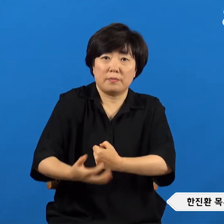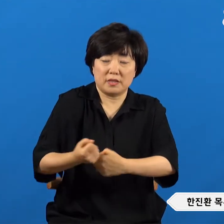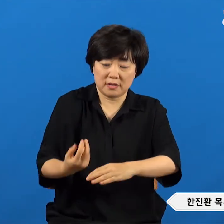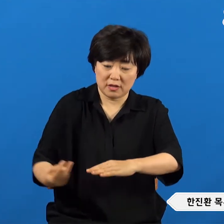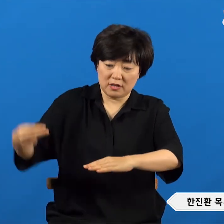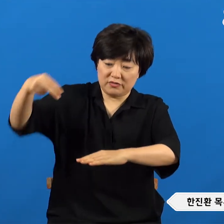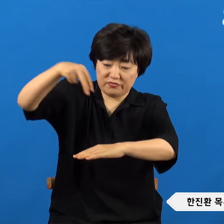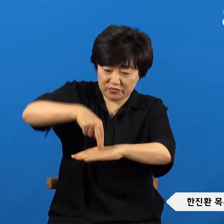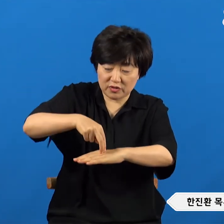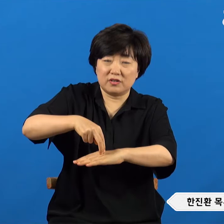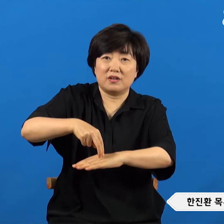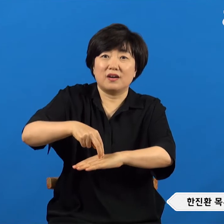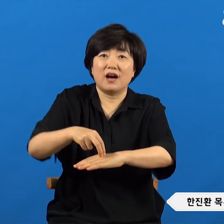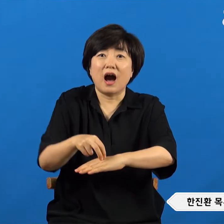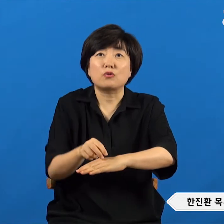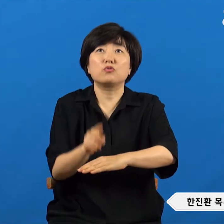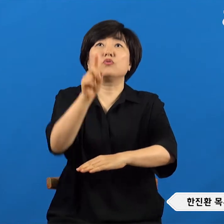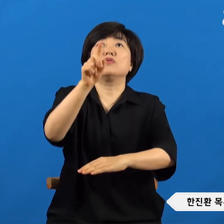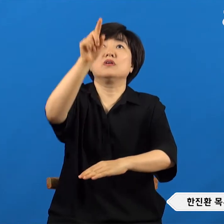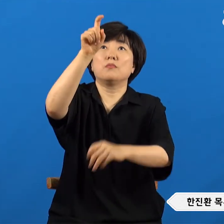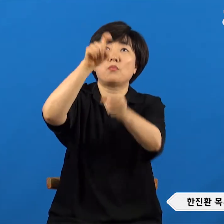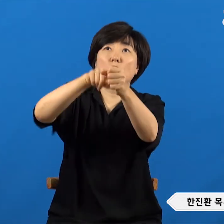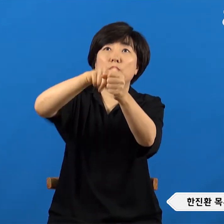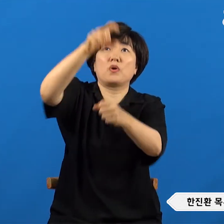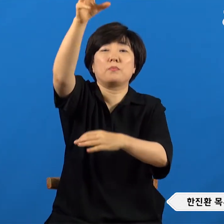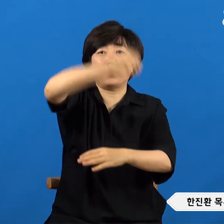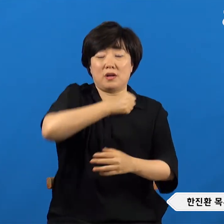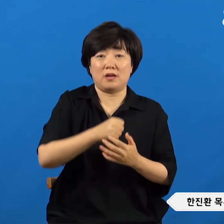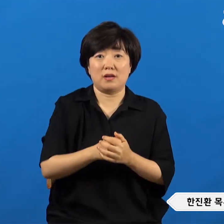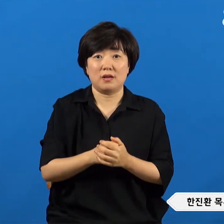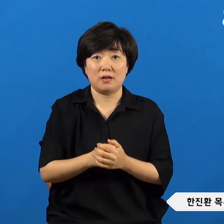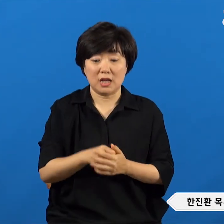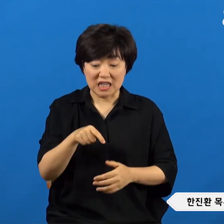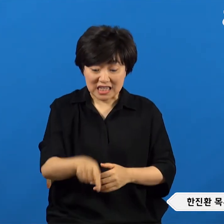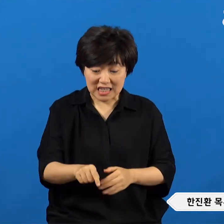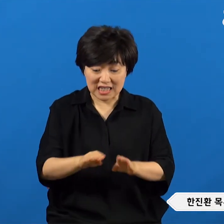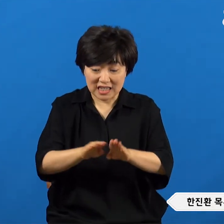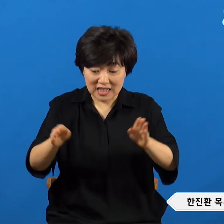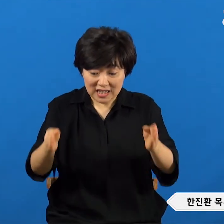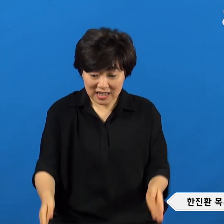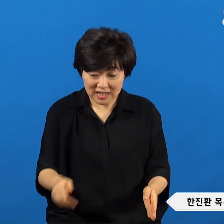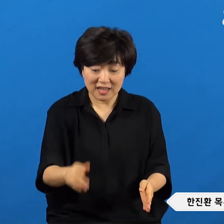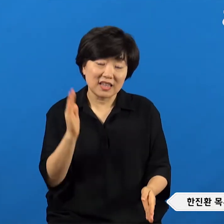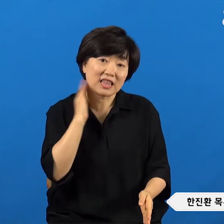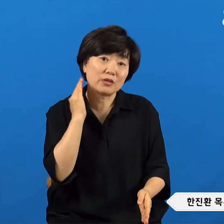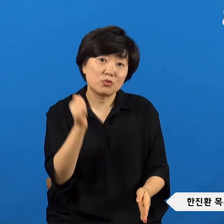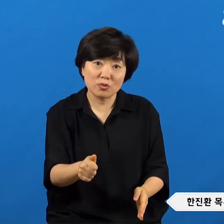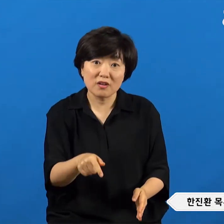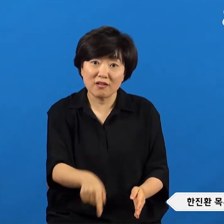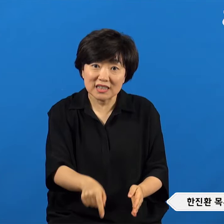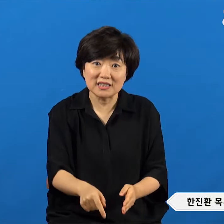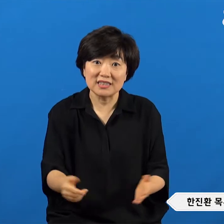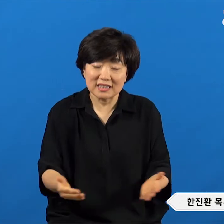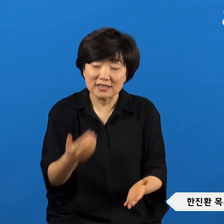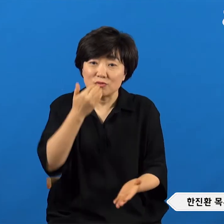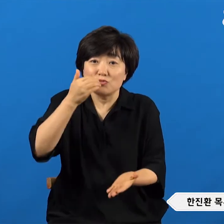백악관은 그 최종 목표를 이루기 위한 하나의 중간 디딤돌에 불과했습니다.